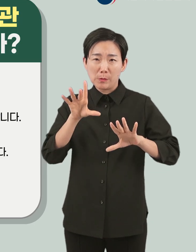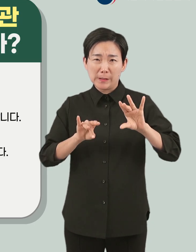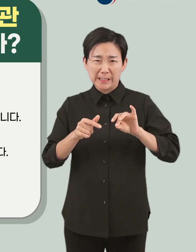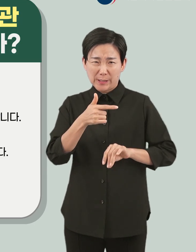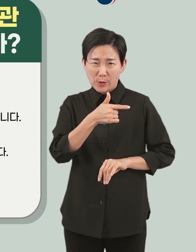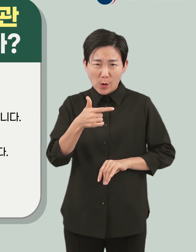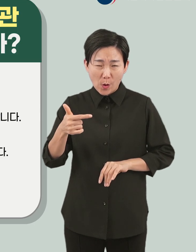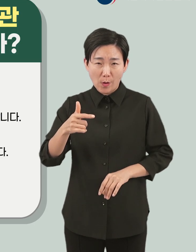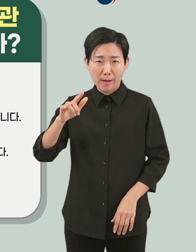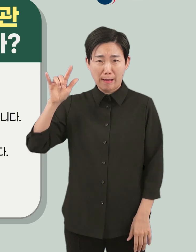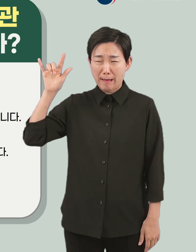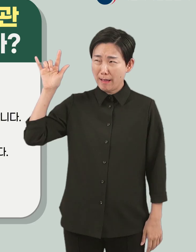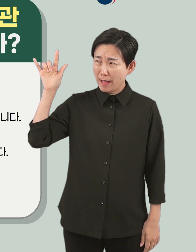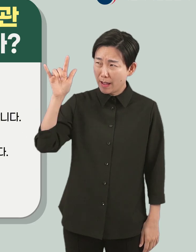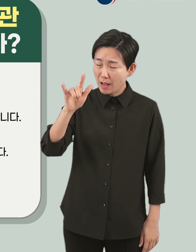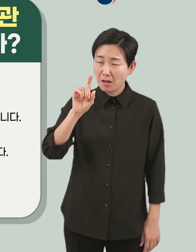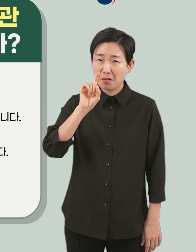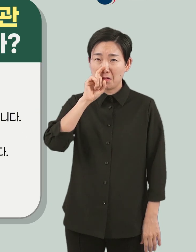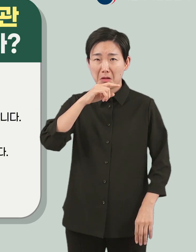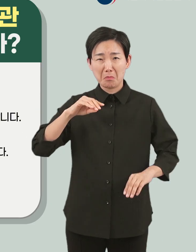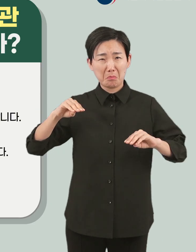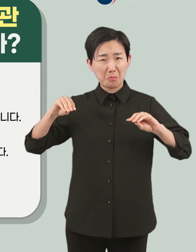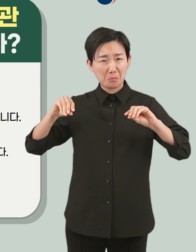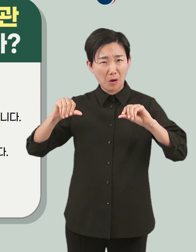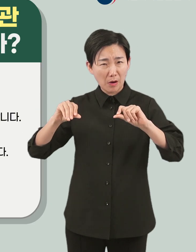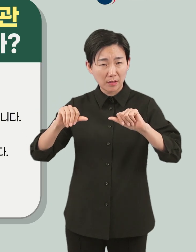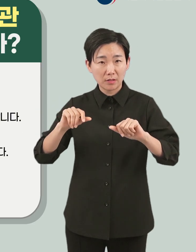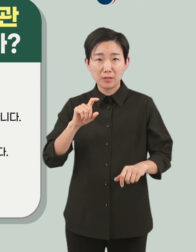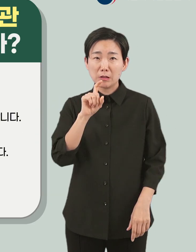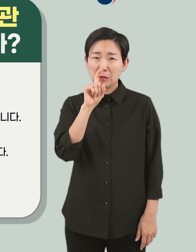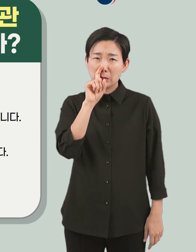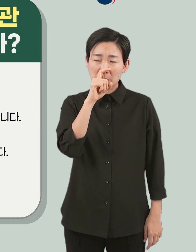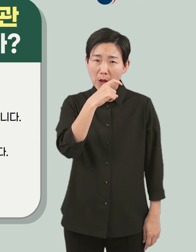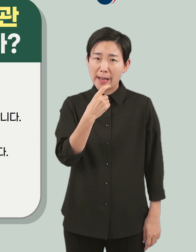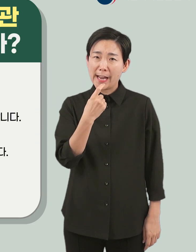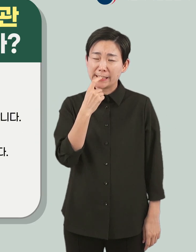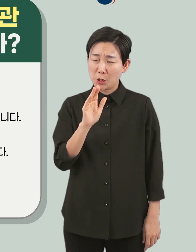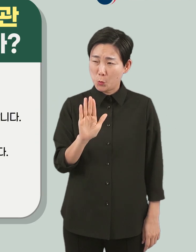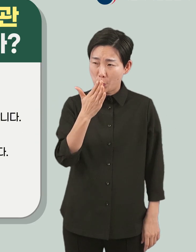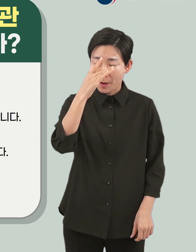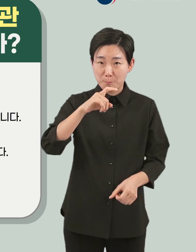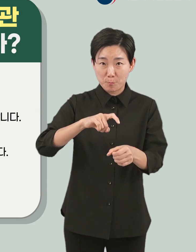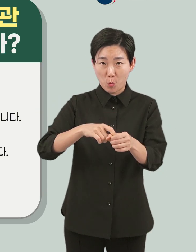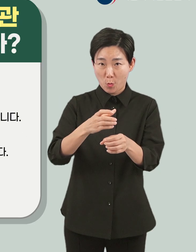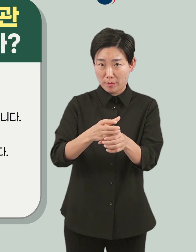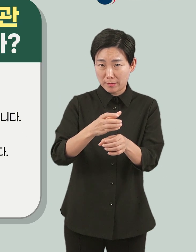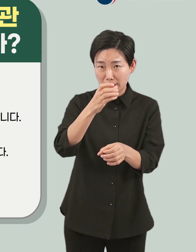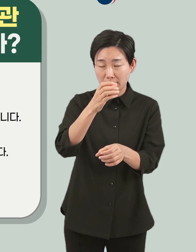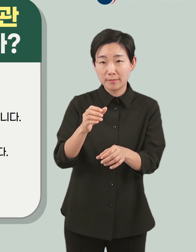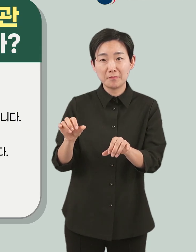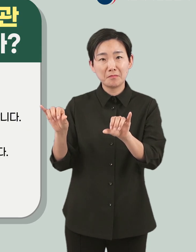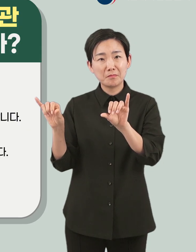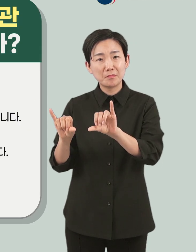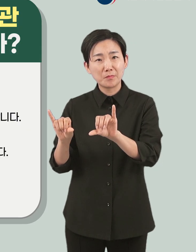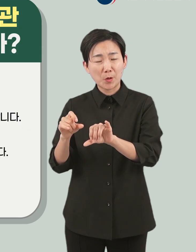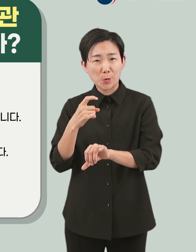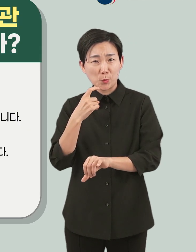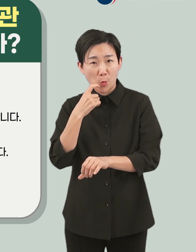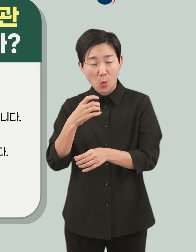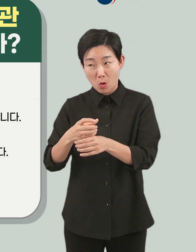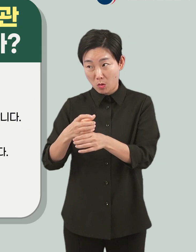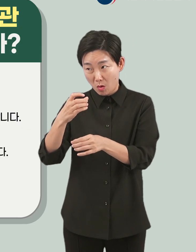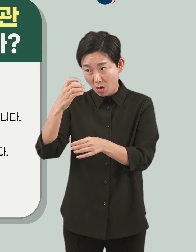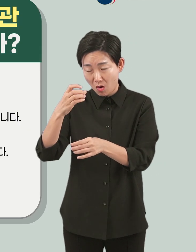절대 보관하지 않아야 합니다. 온도가 지나치게 높거나 낮은 곳, 습기가 많은 곳, 직사광선이 닿는